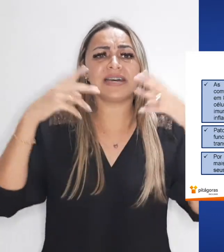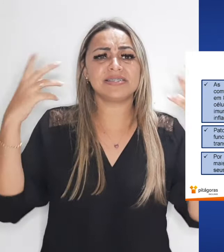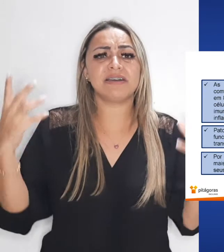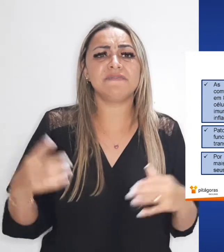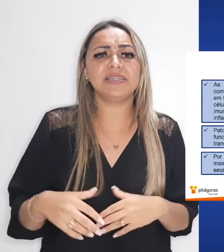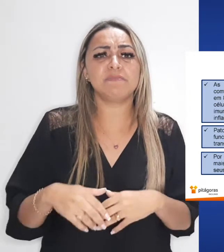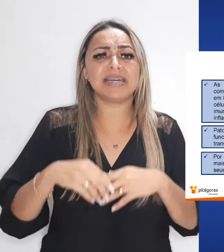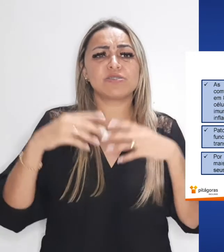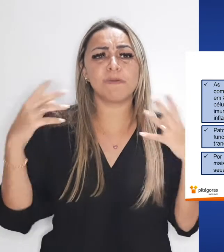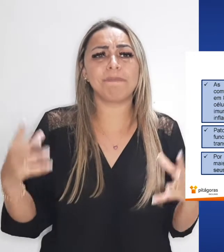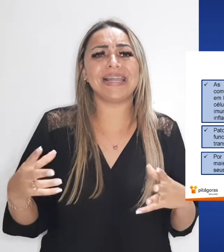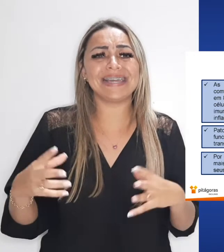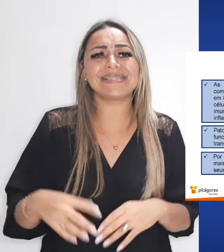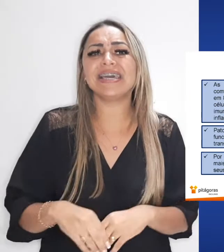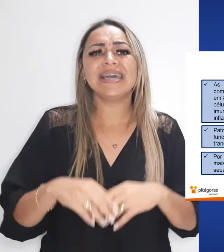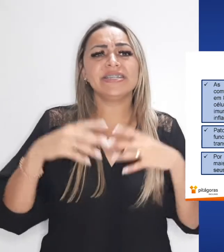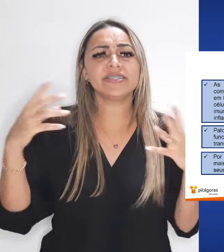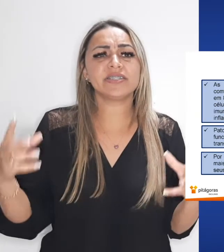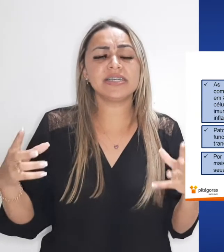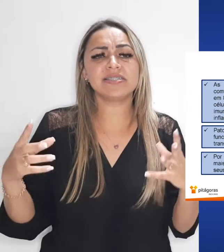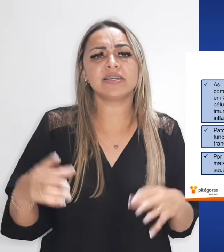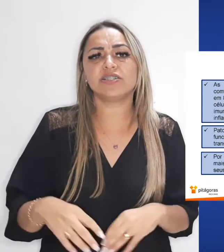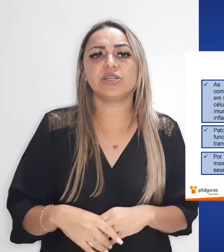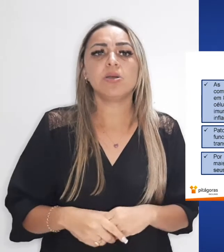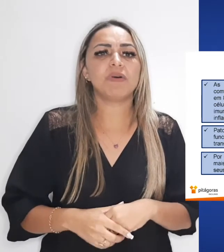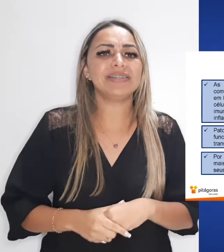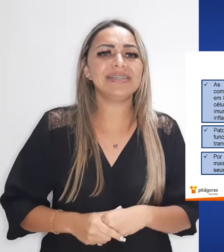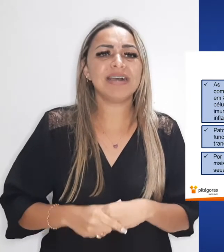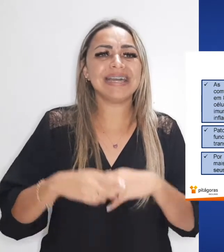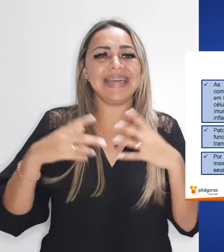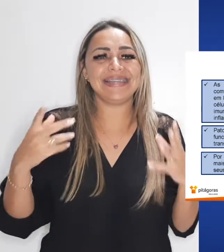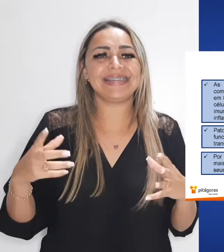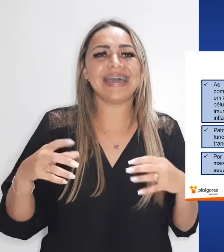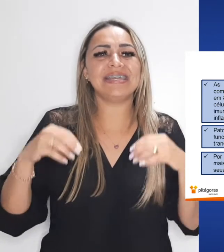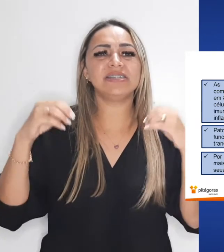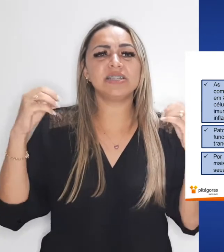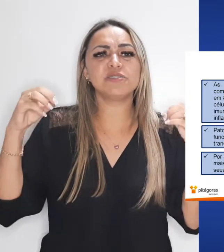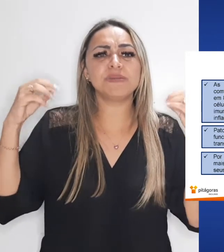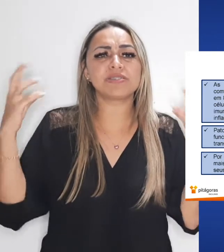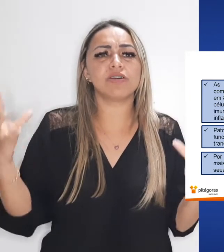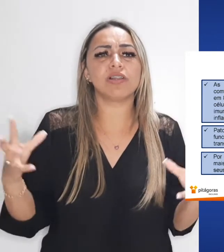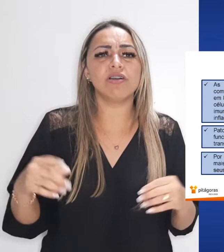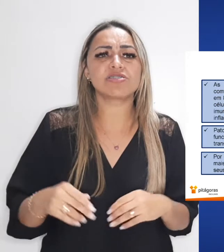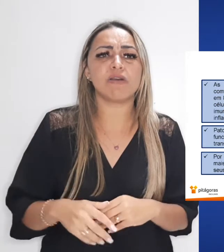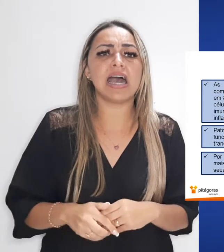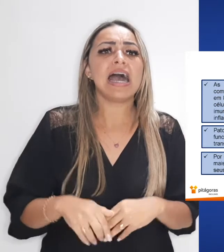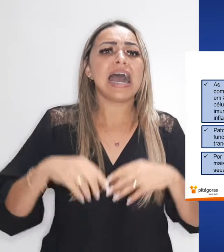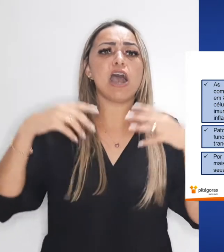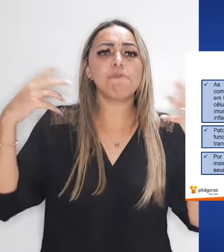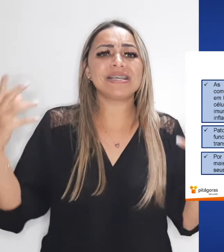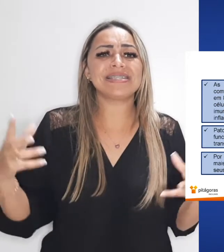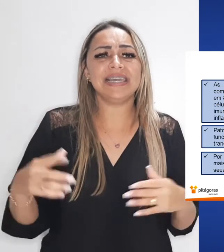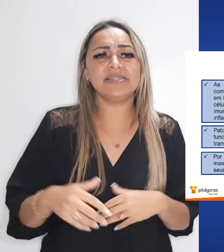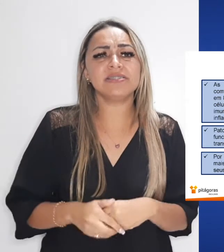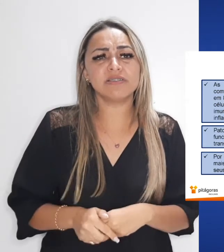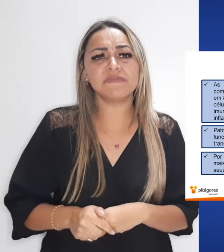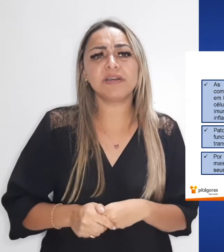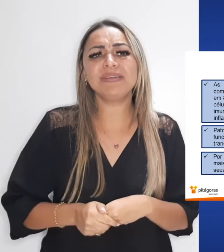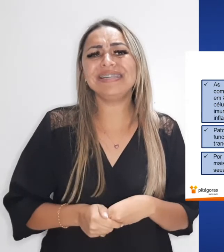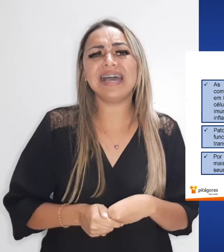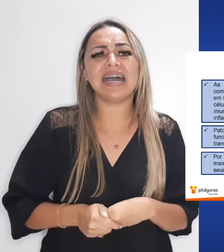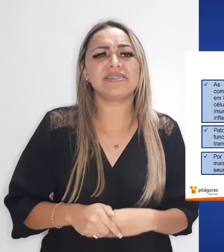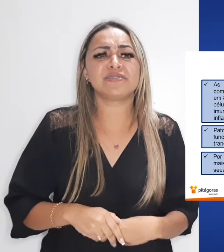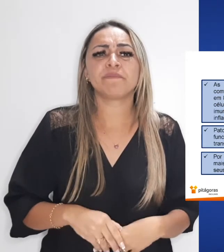essa fase da vida mais complexa e estressante, podendo acarretar em danos psicológicos ao paciente e